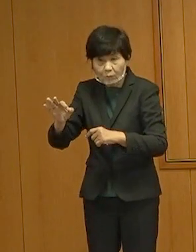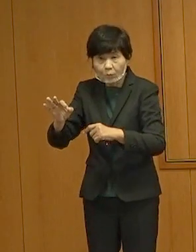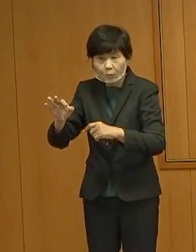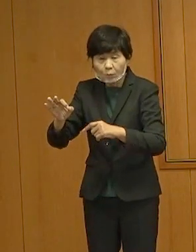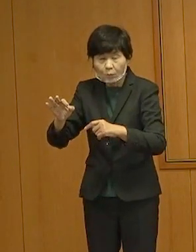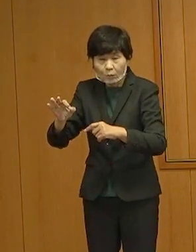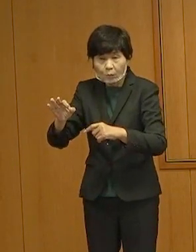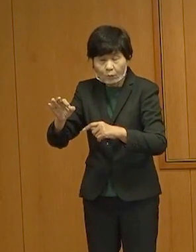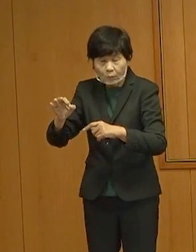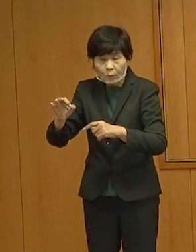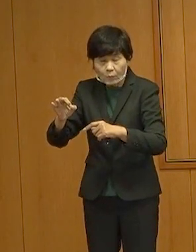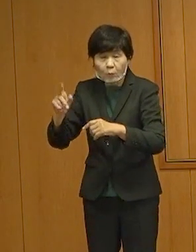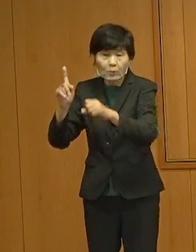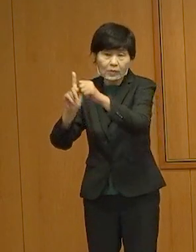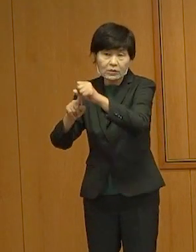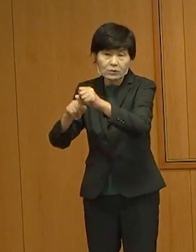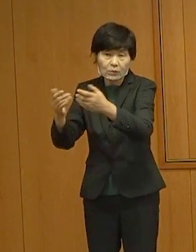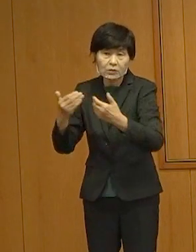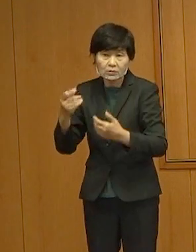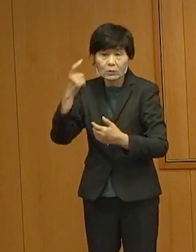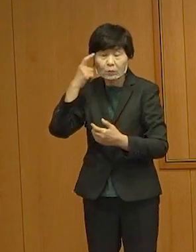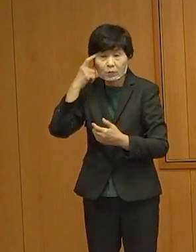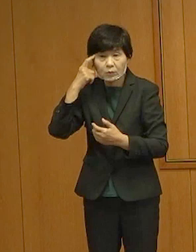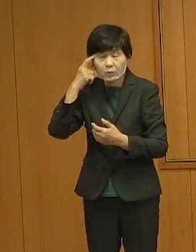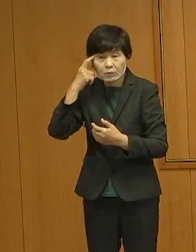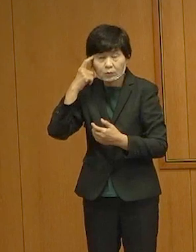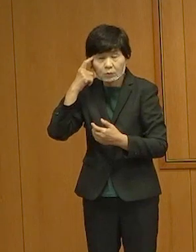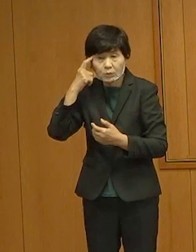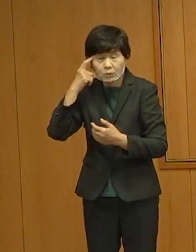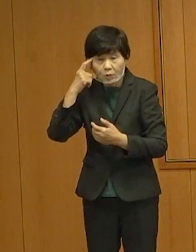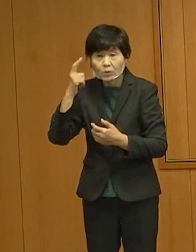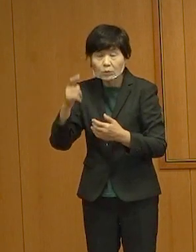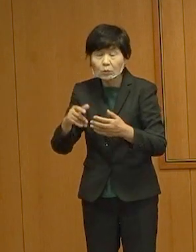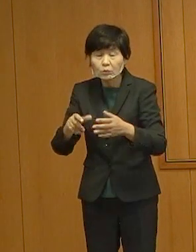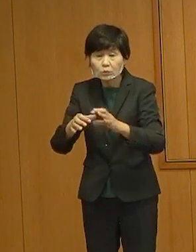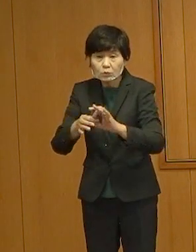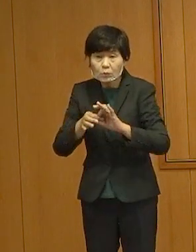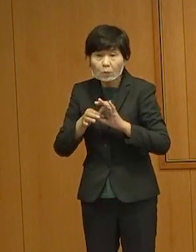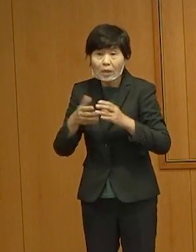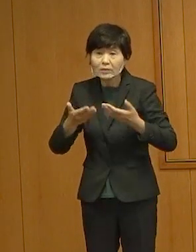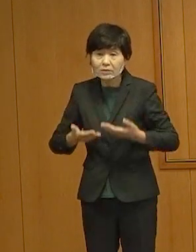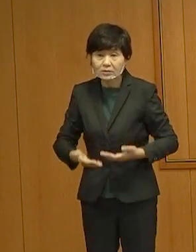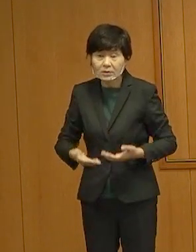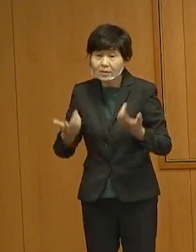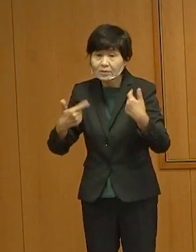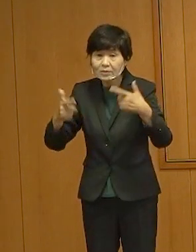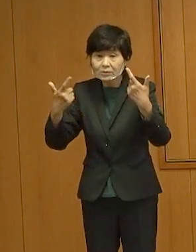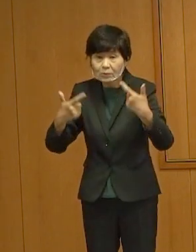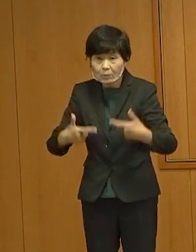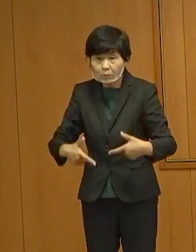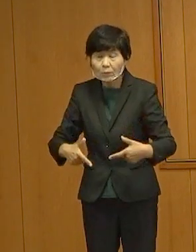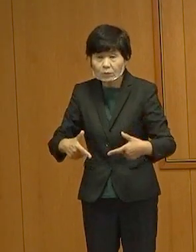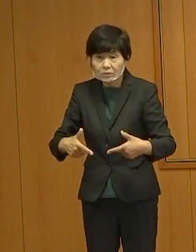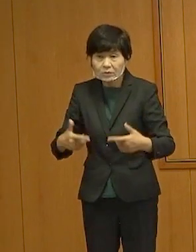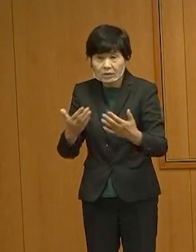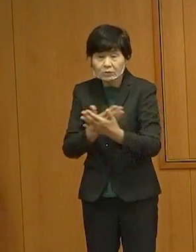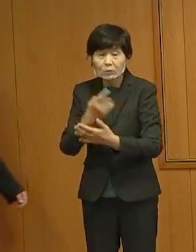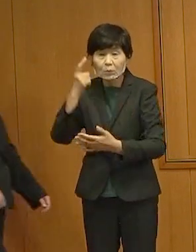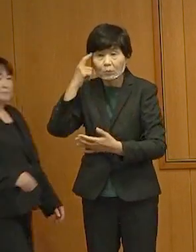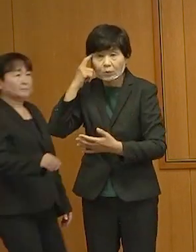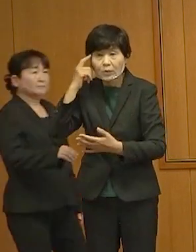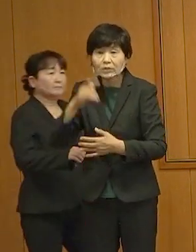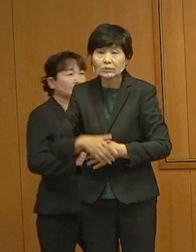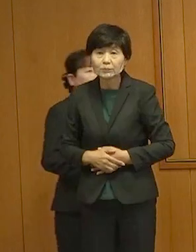して、まあ、そのことが本当に安心な日常を取り戻すことができるんじゃないかなというふうに考えておりま